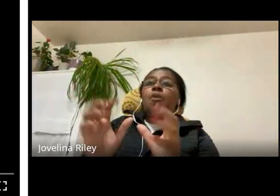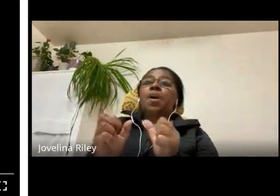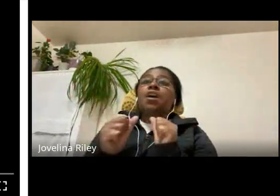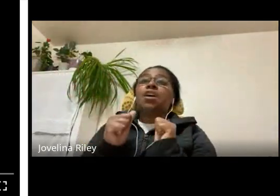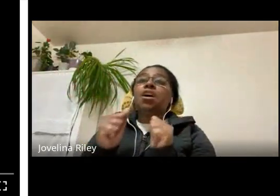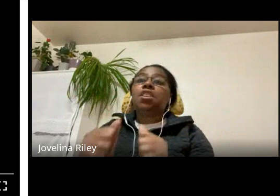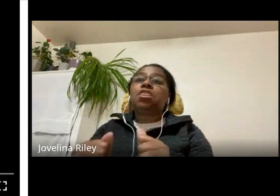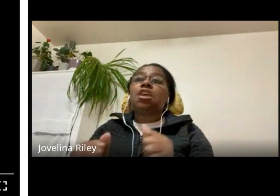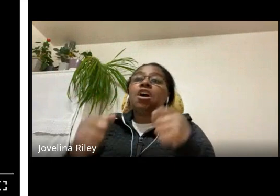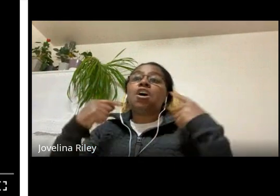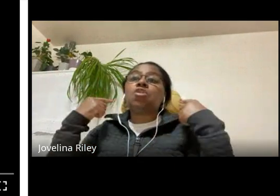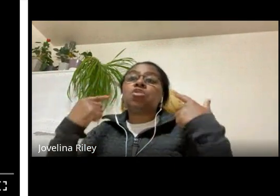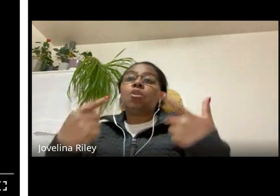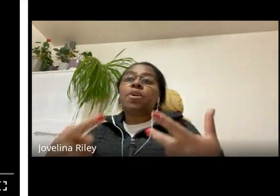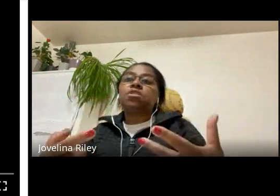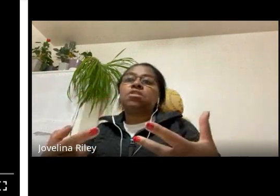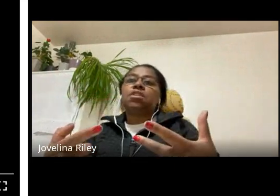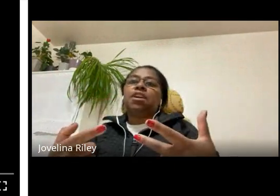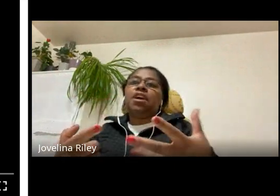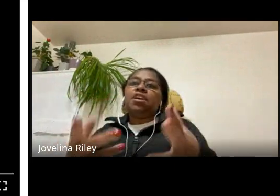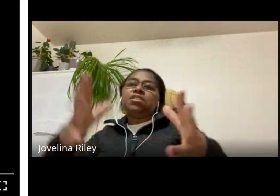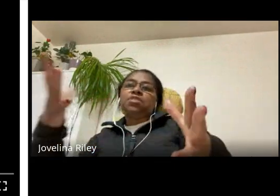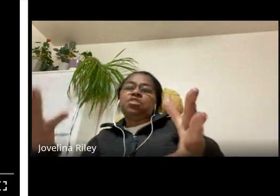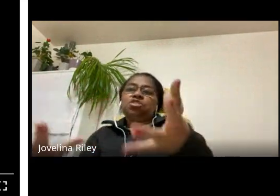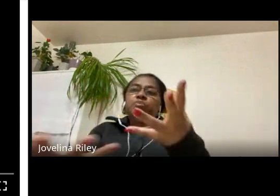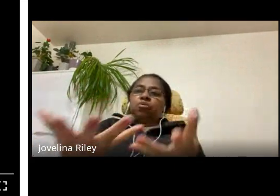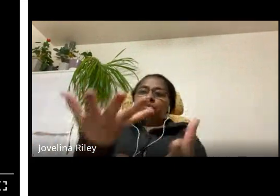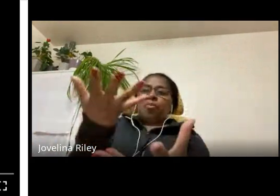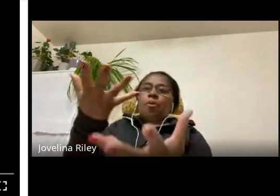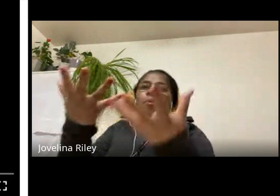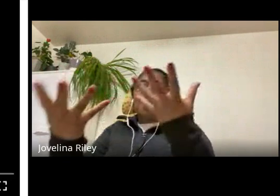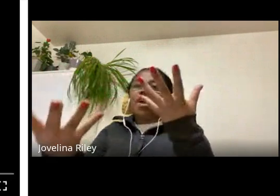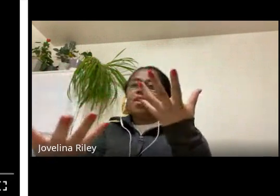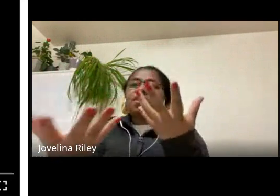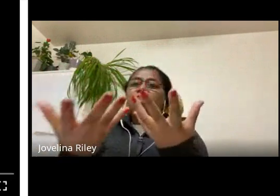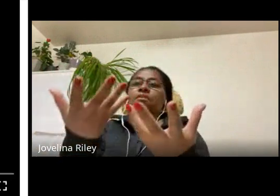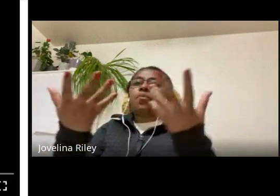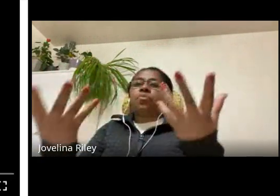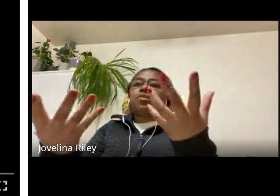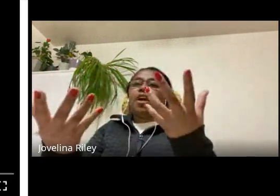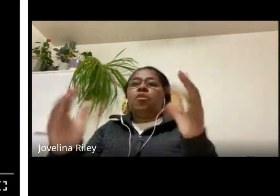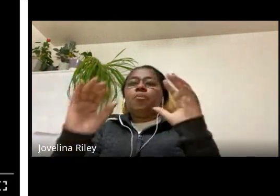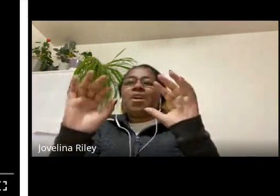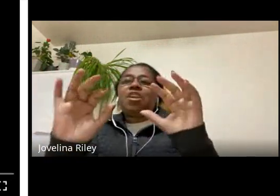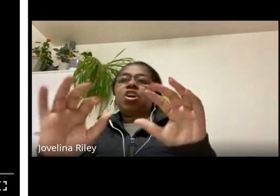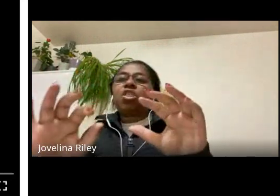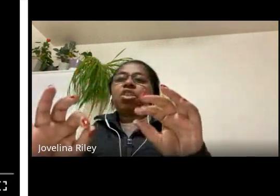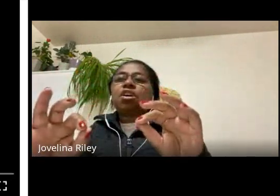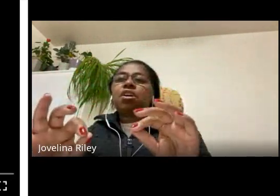extraordinário para a criança totalmente entender. E, às vezes, a gente busca um pouco mais, né,